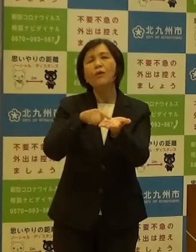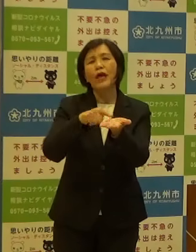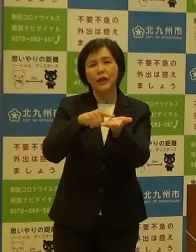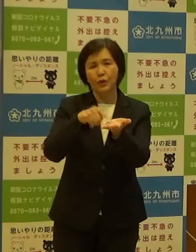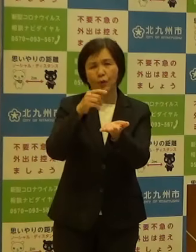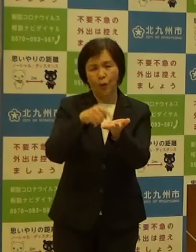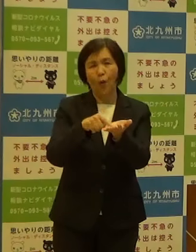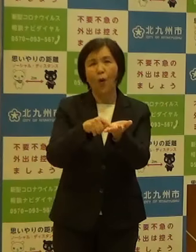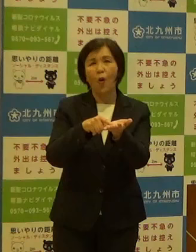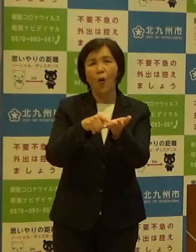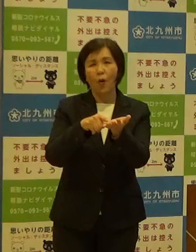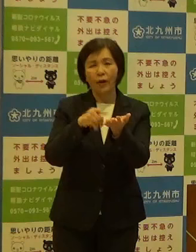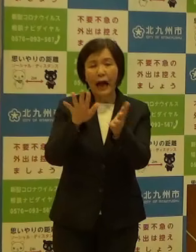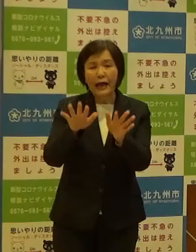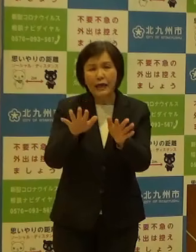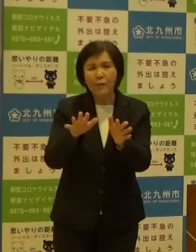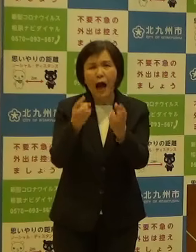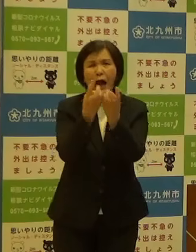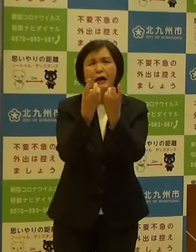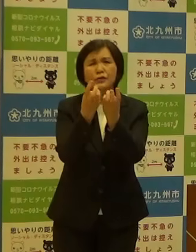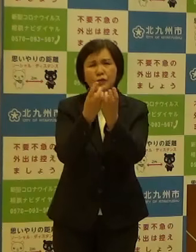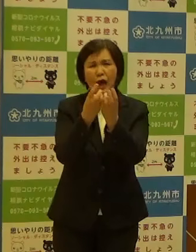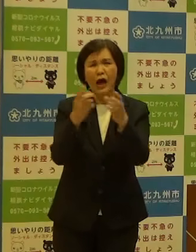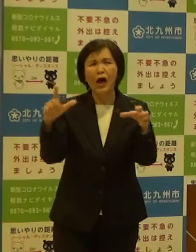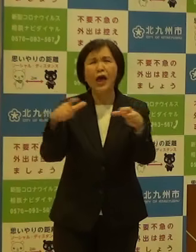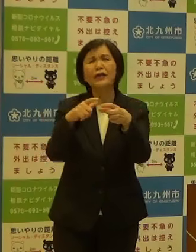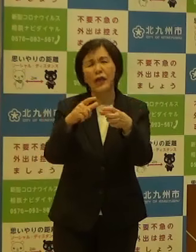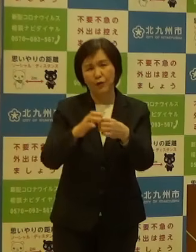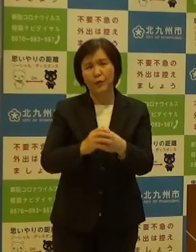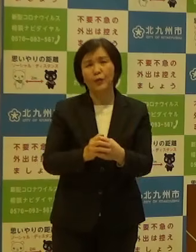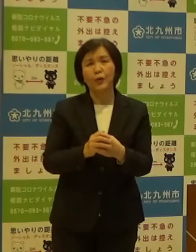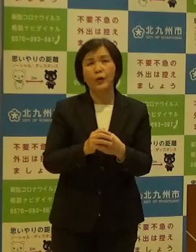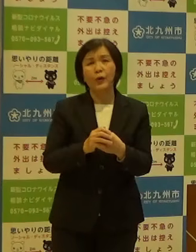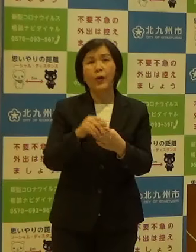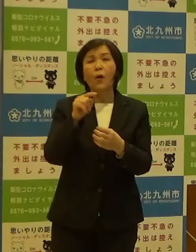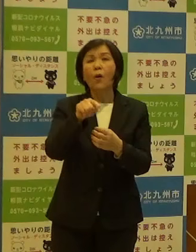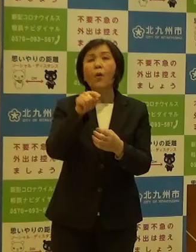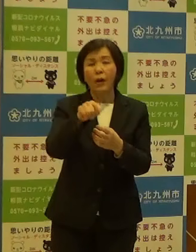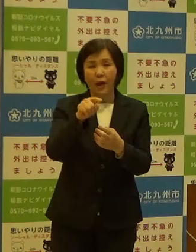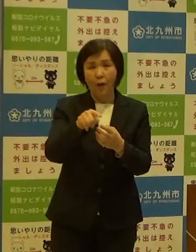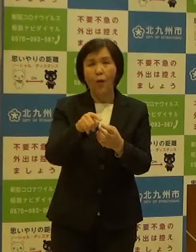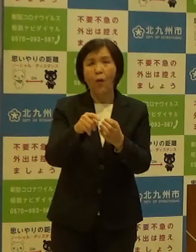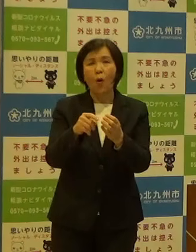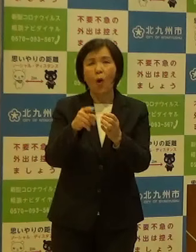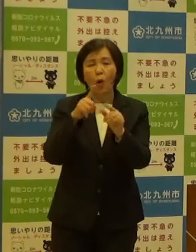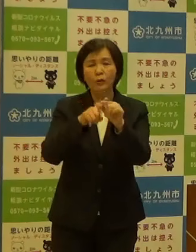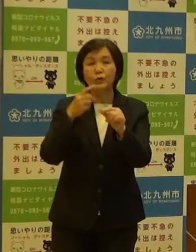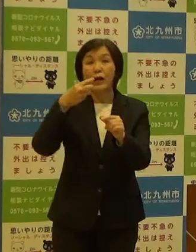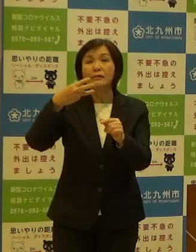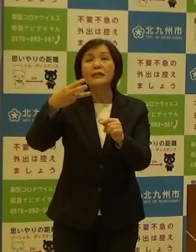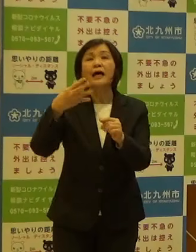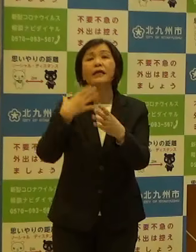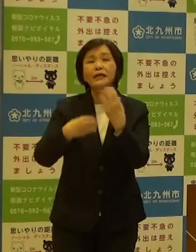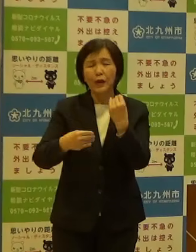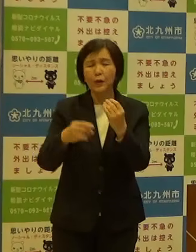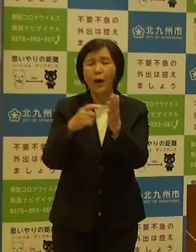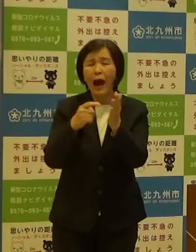でどう早く、例えば中学校3年生とか早くしなきゃいけないというところもありまして、